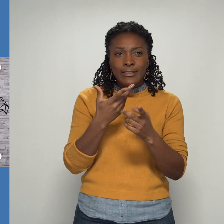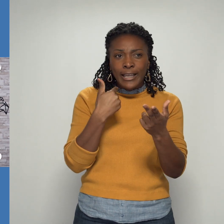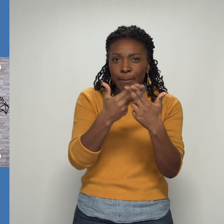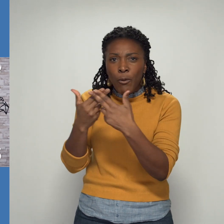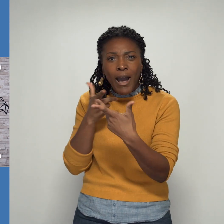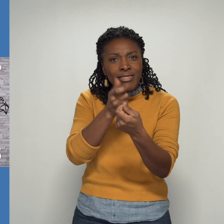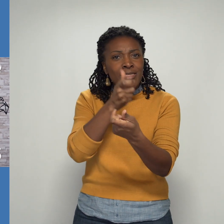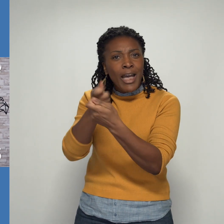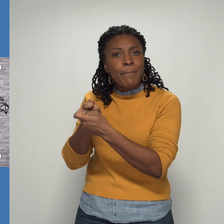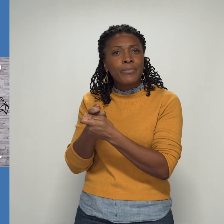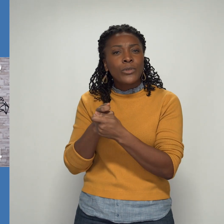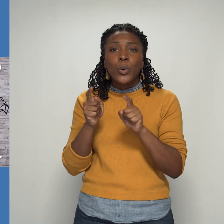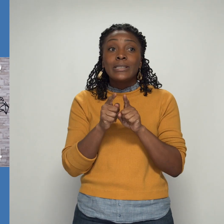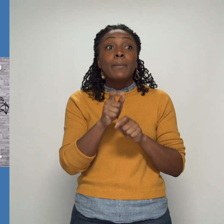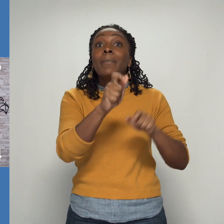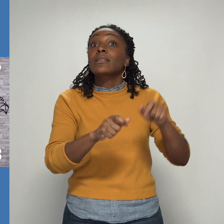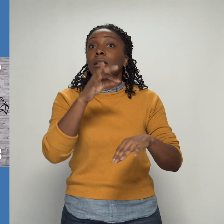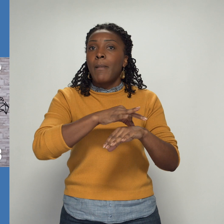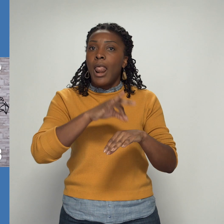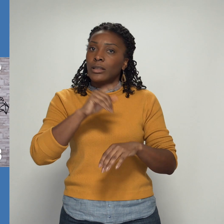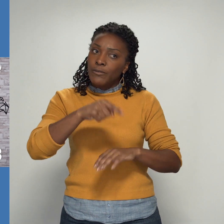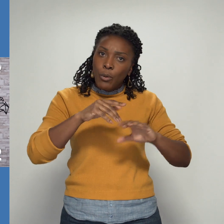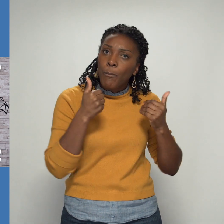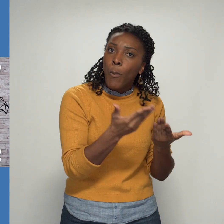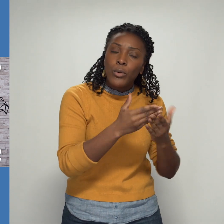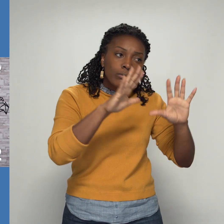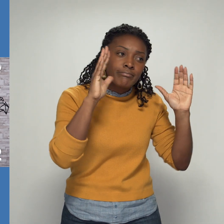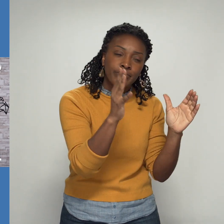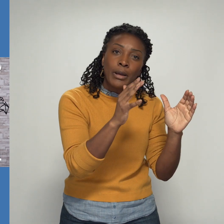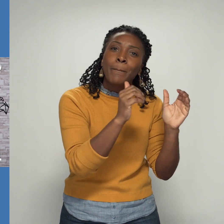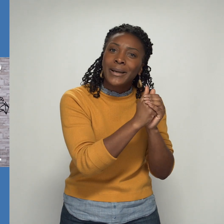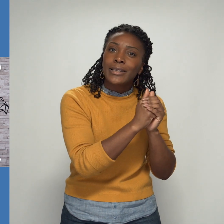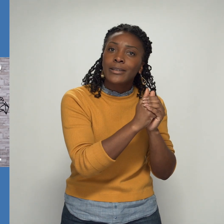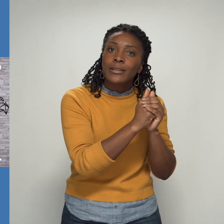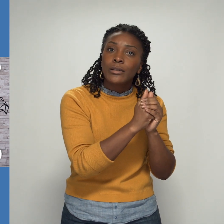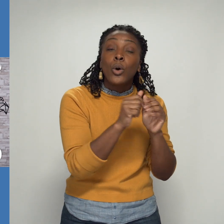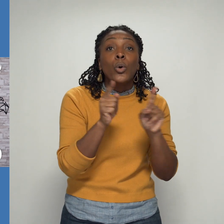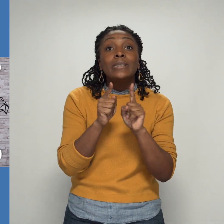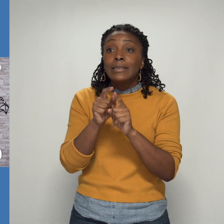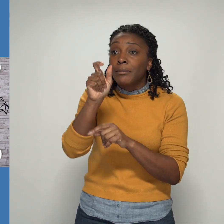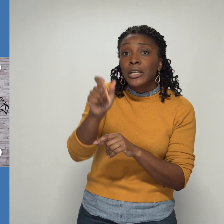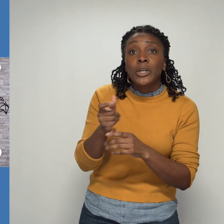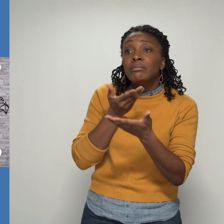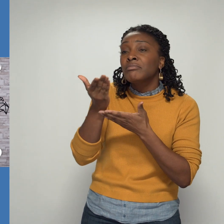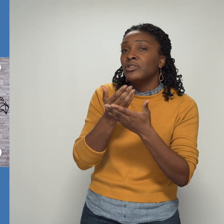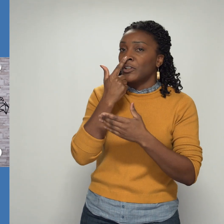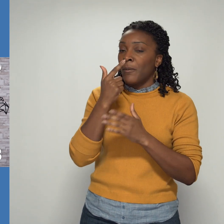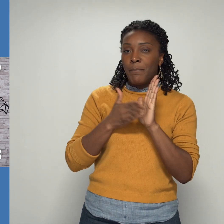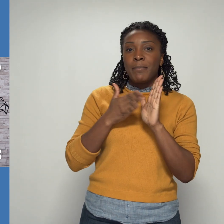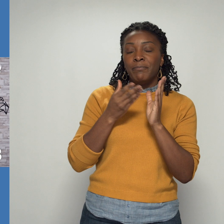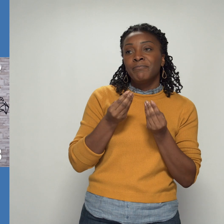contextes. En toute simplicité, proposons aux malades de prier pour eux et avec eux. Offrons une lecture qui correspond à la situation de la